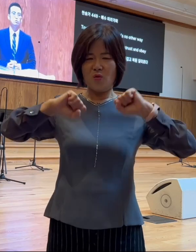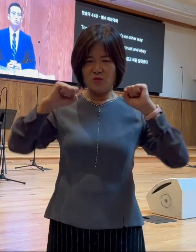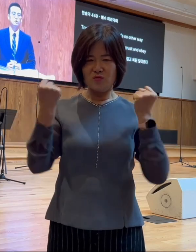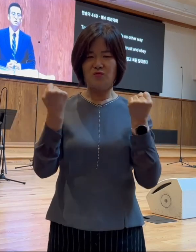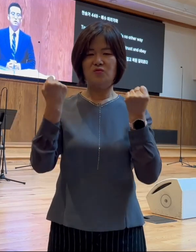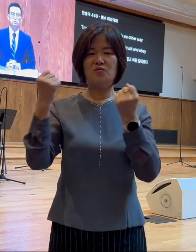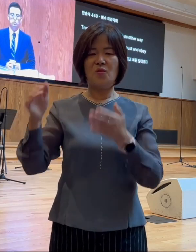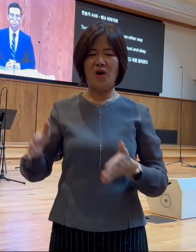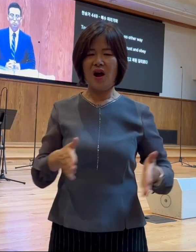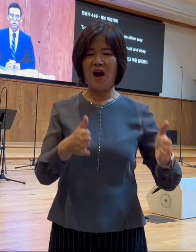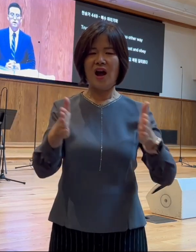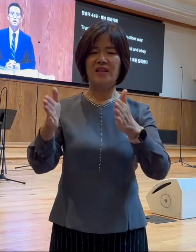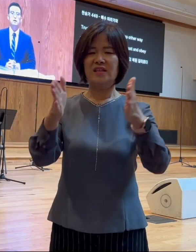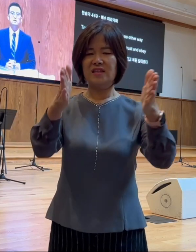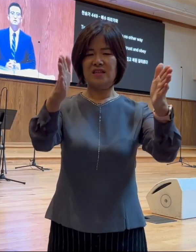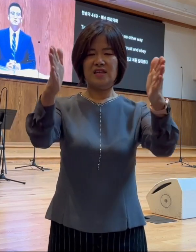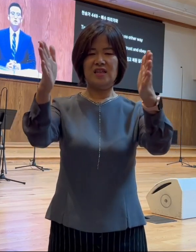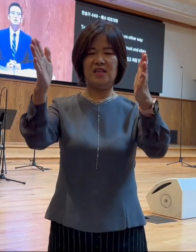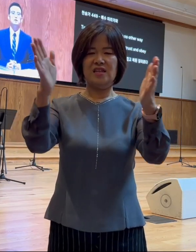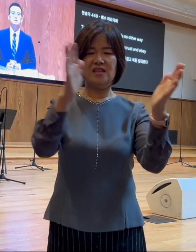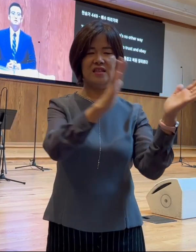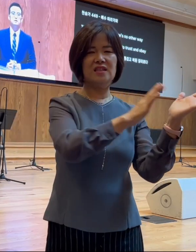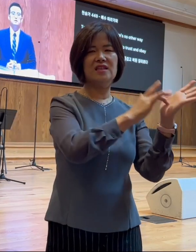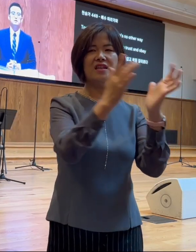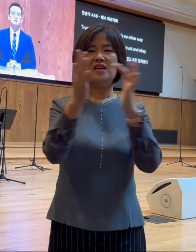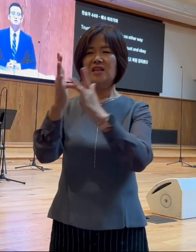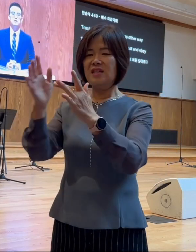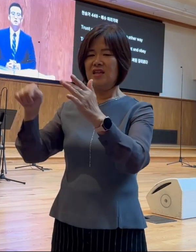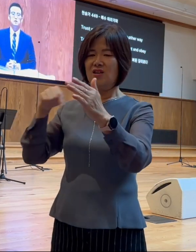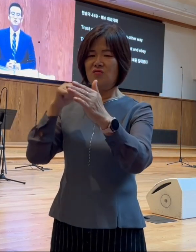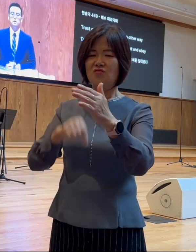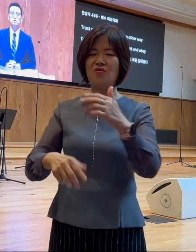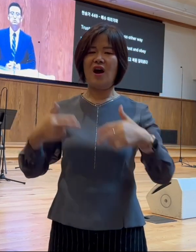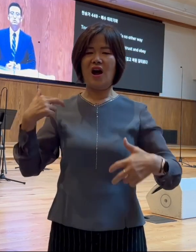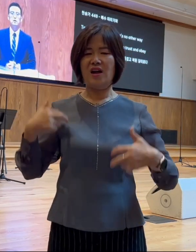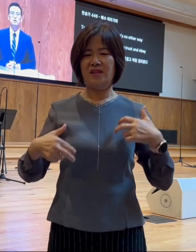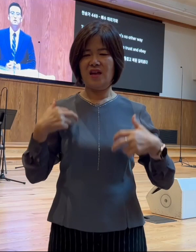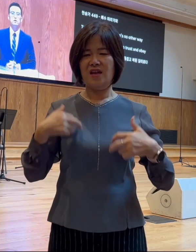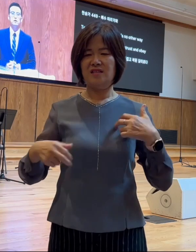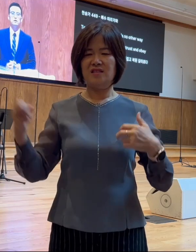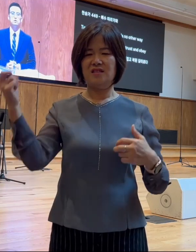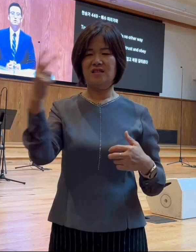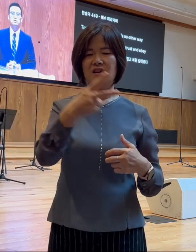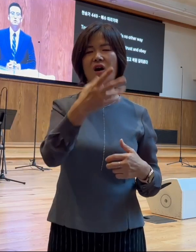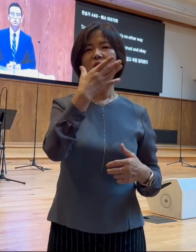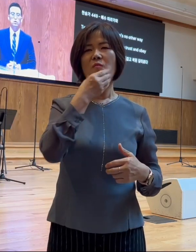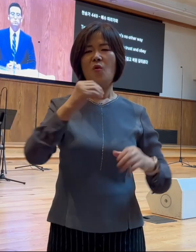의지하고 순종하는 길은 예수 안에